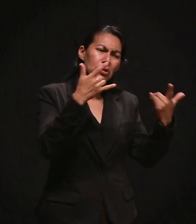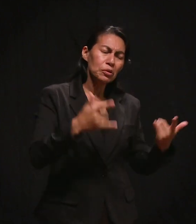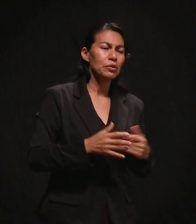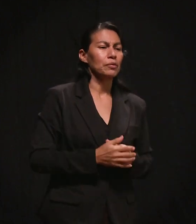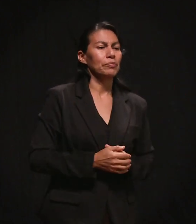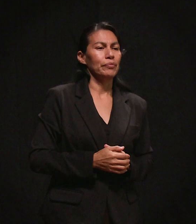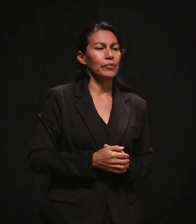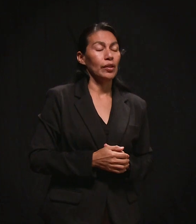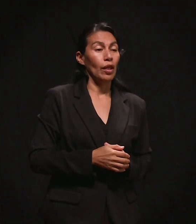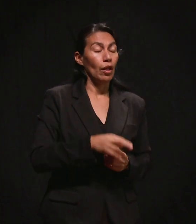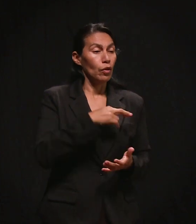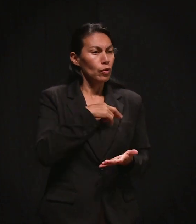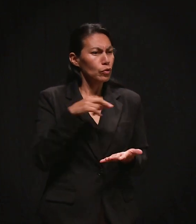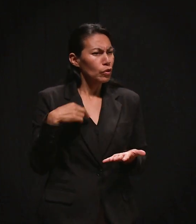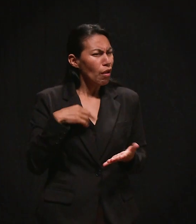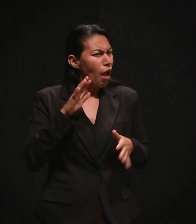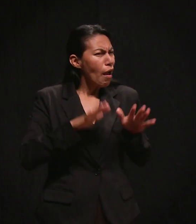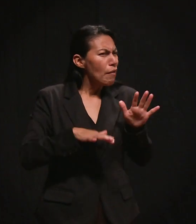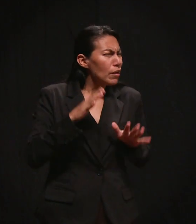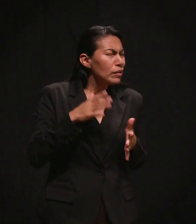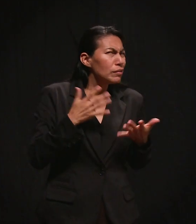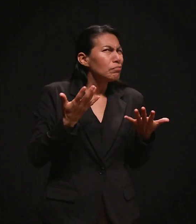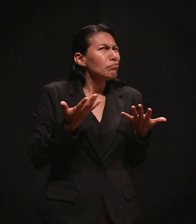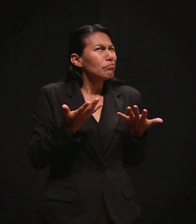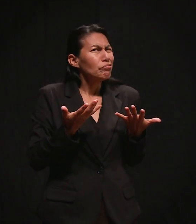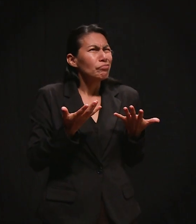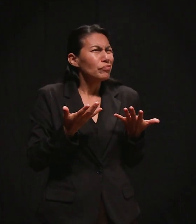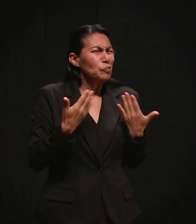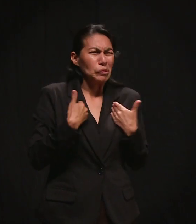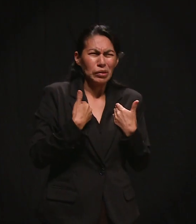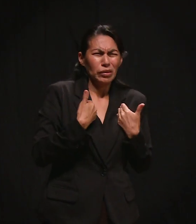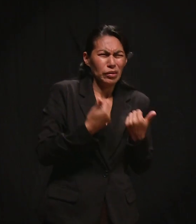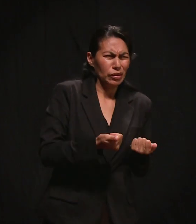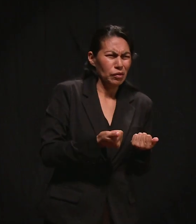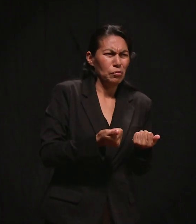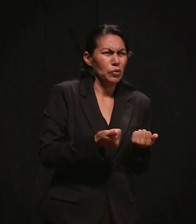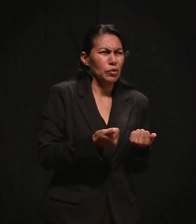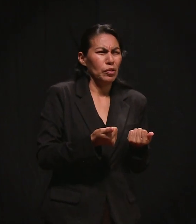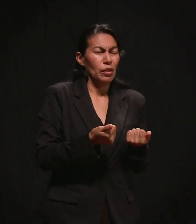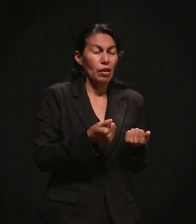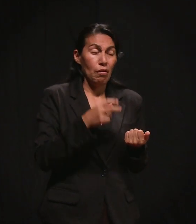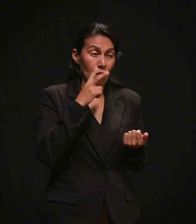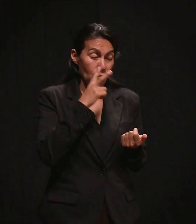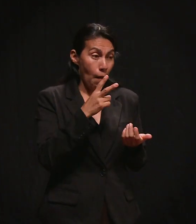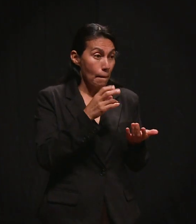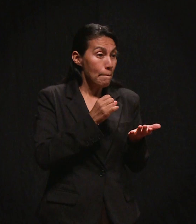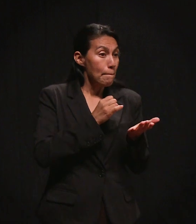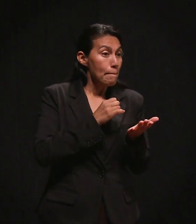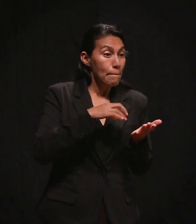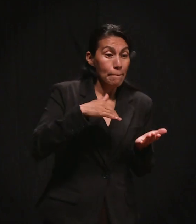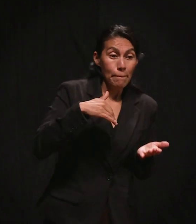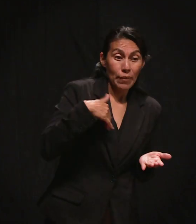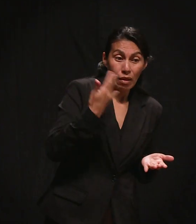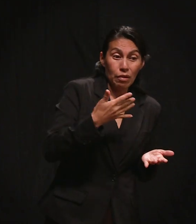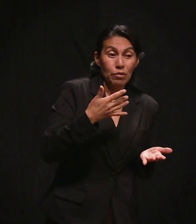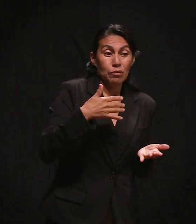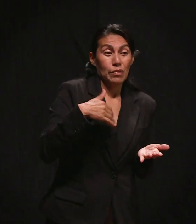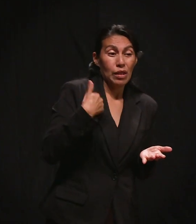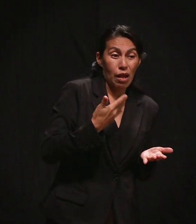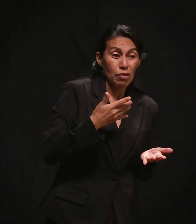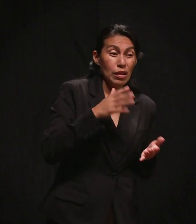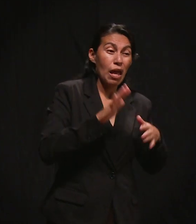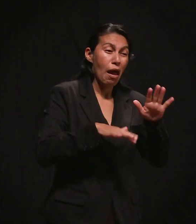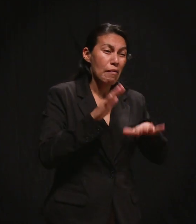no nos damos cuenta y cada momento recibimos milagro tras milagros, pero nos acostumbramos tanto